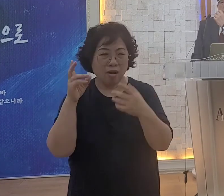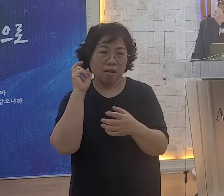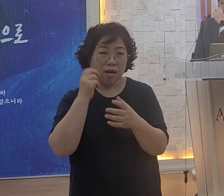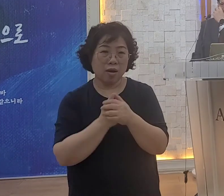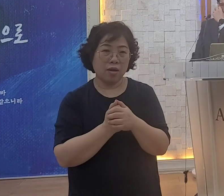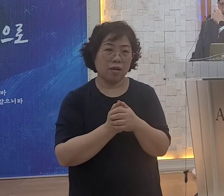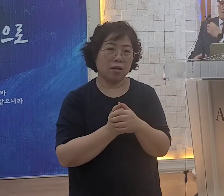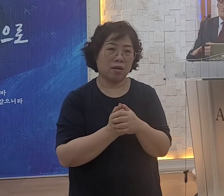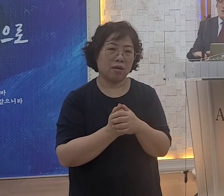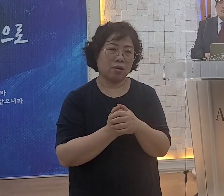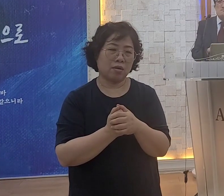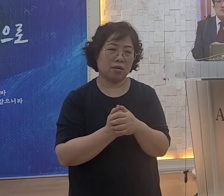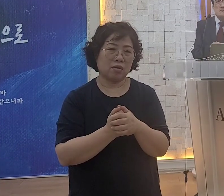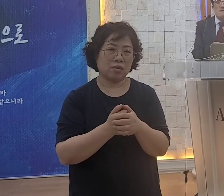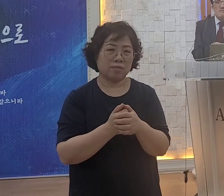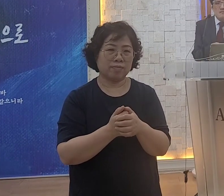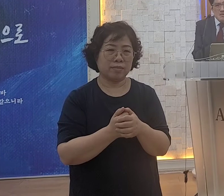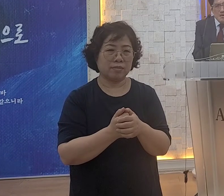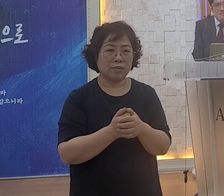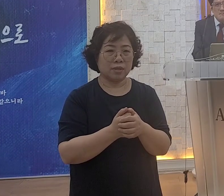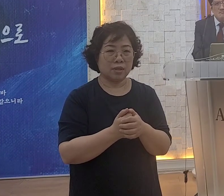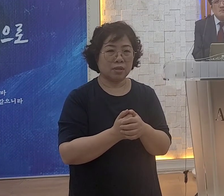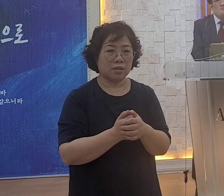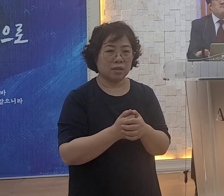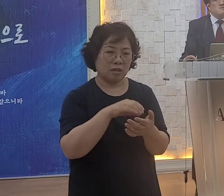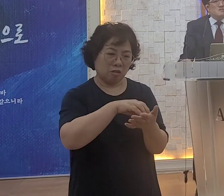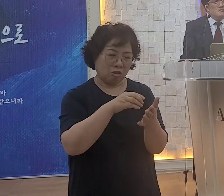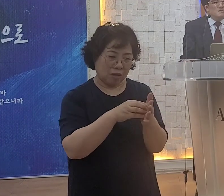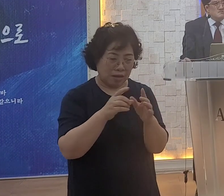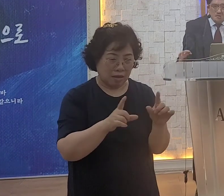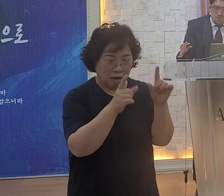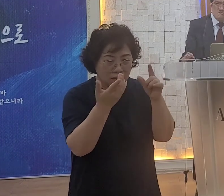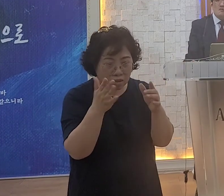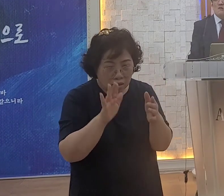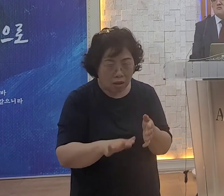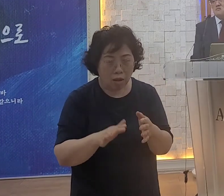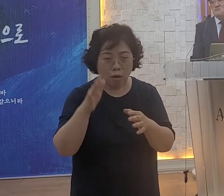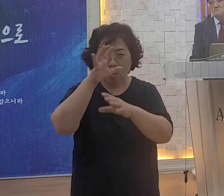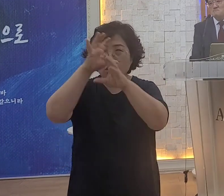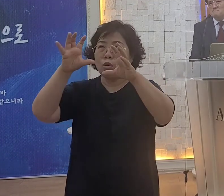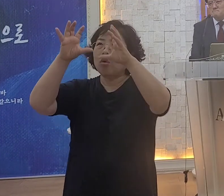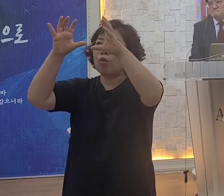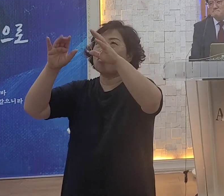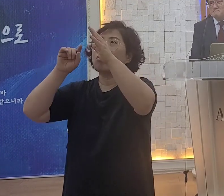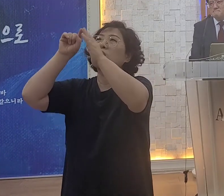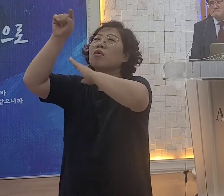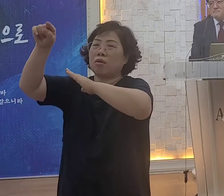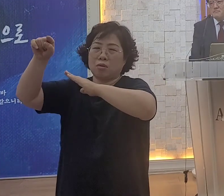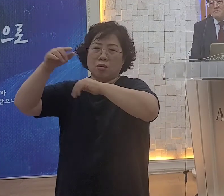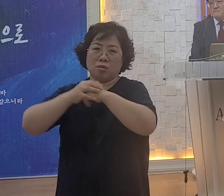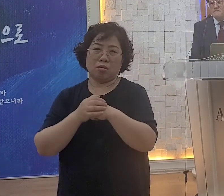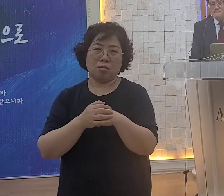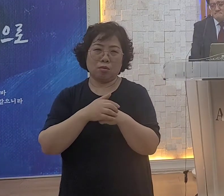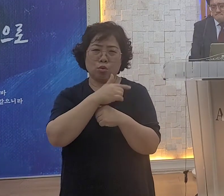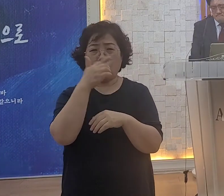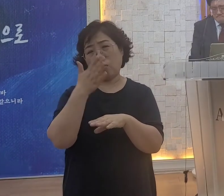그러지 못했는데 그냥 예수 믿는다고만 살았는데 어떻게 와보니 진짜 천국에 와 있어.